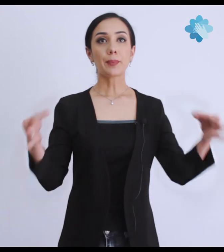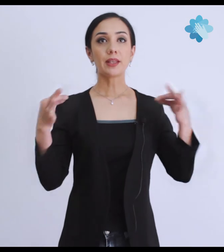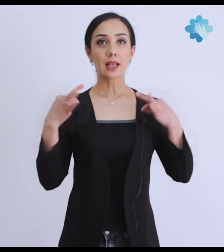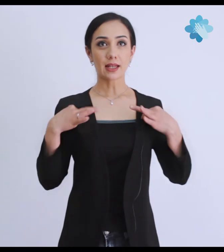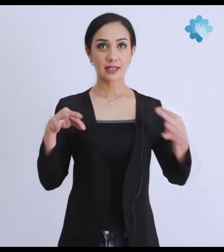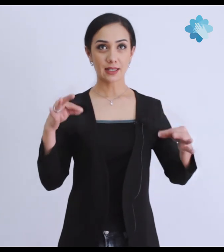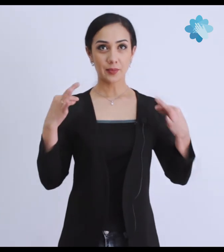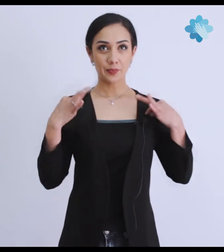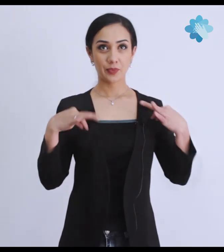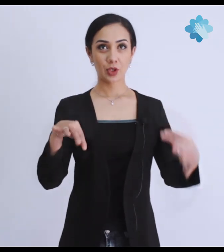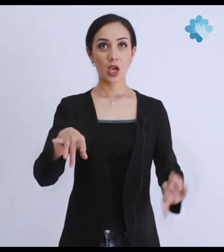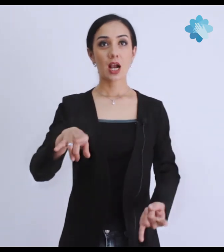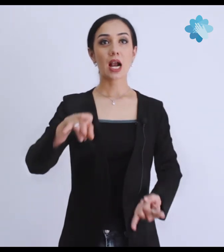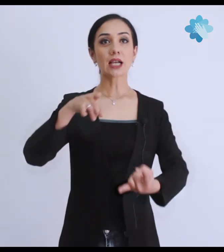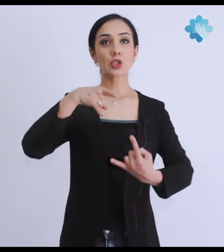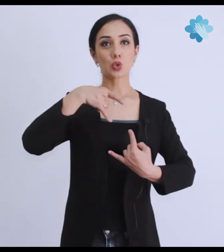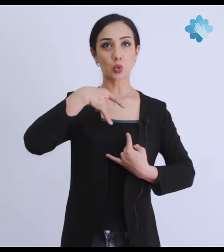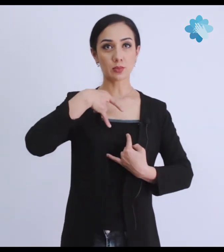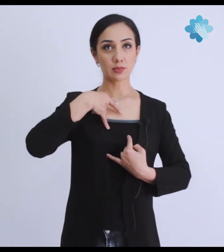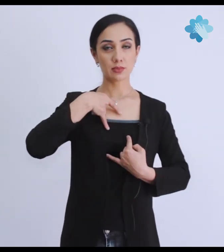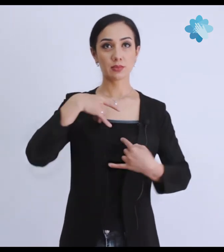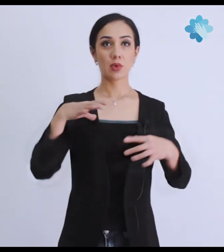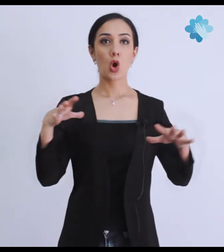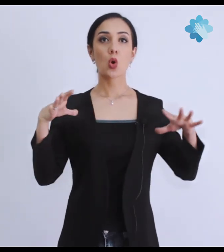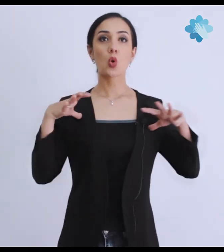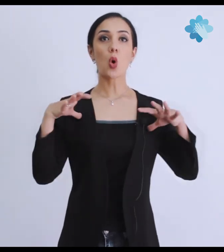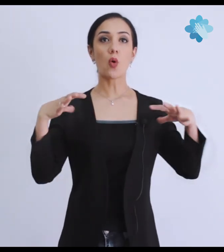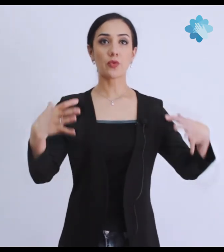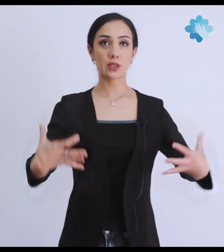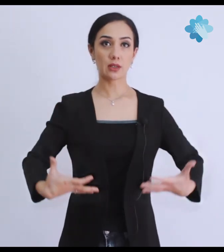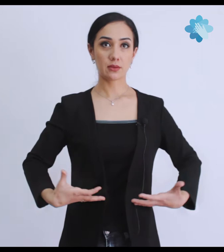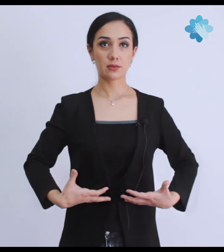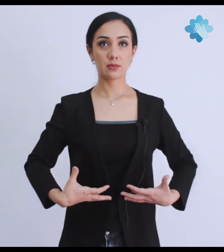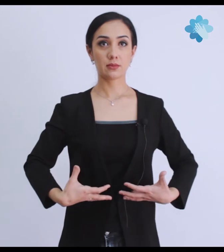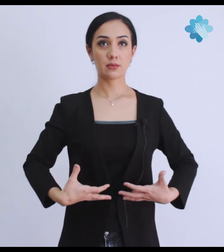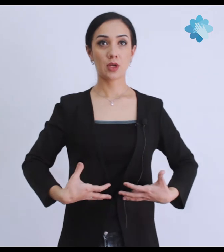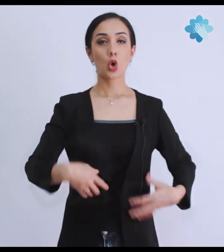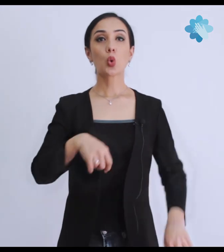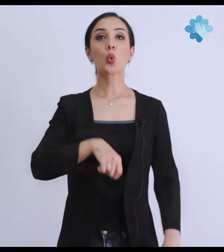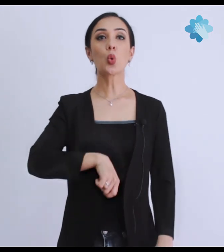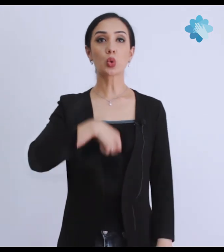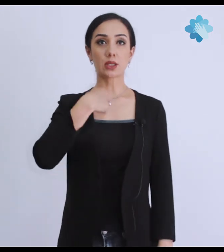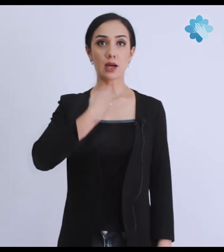комбинация костюм кофта куртка